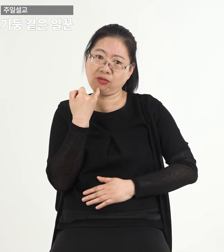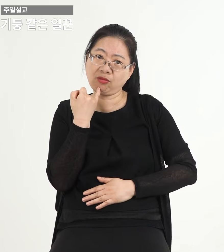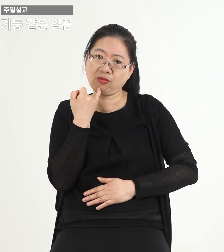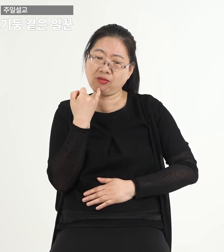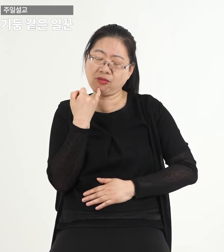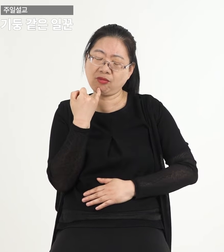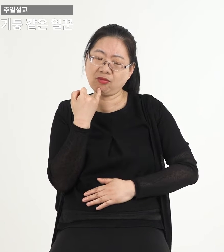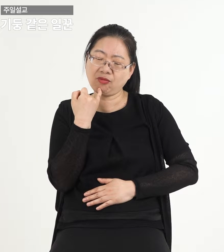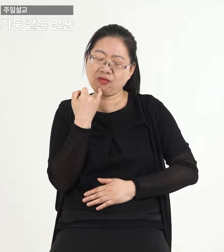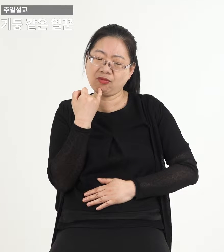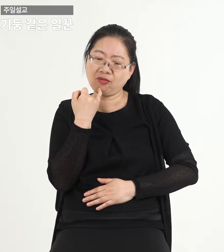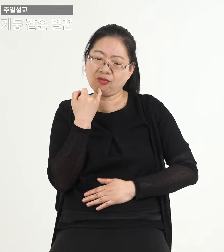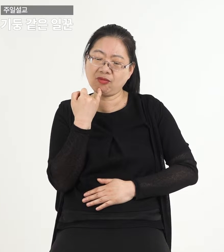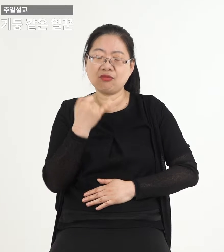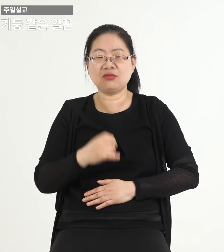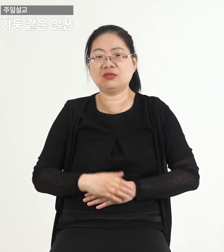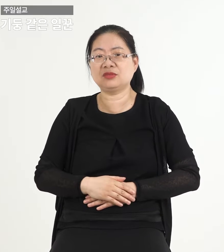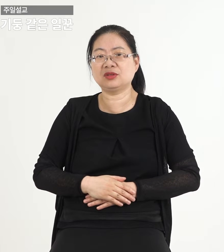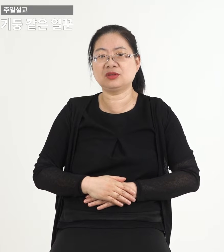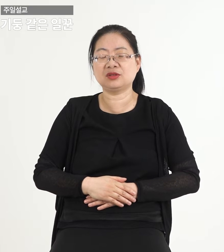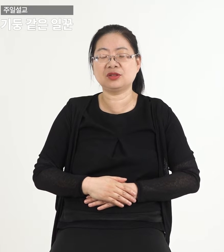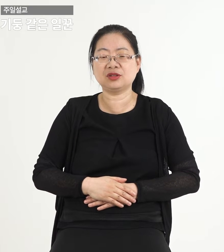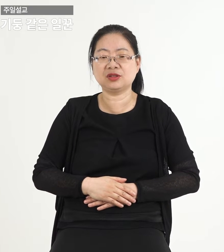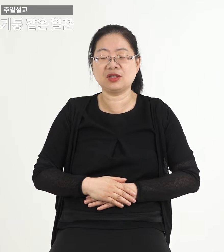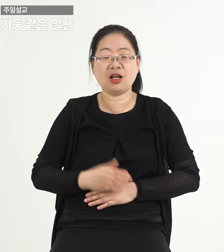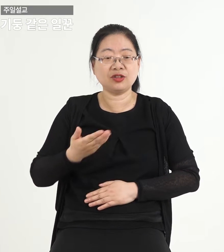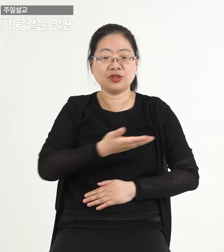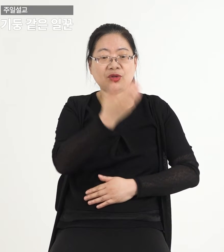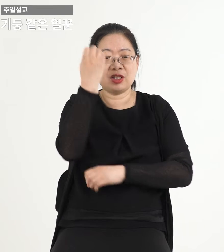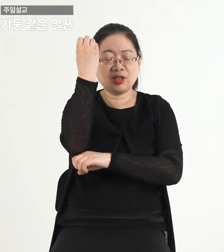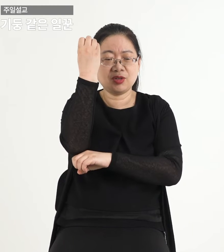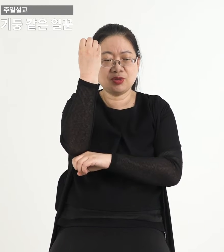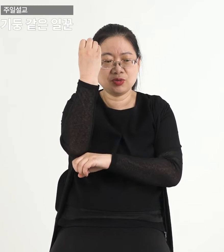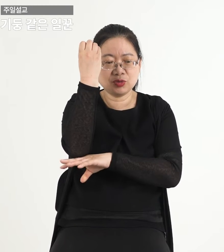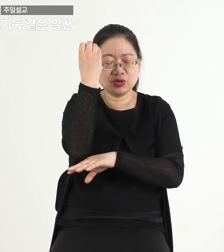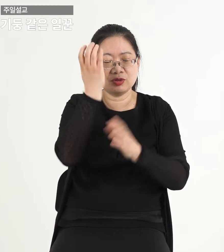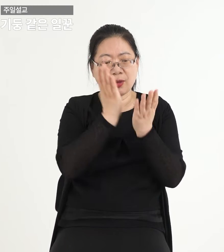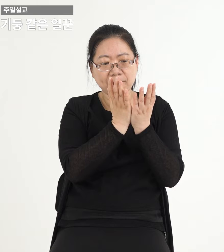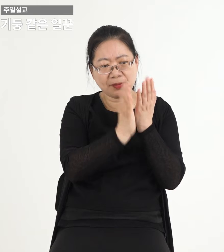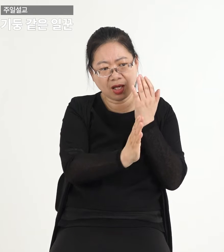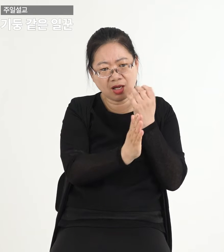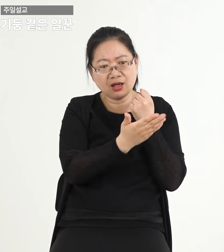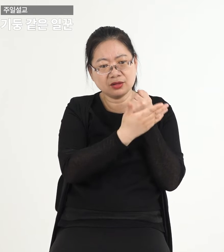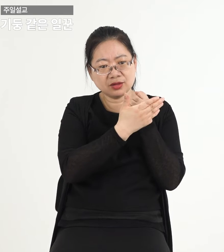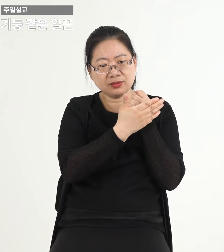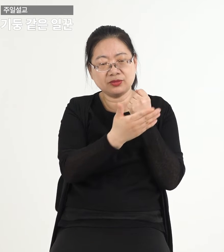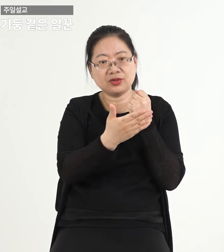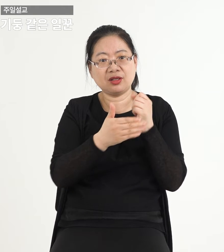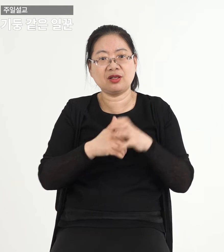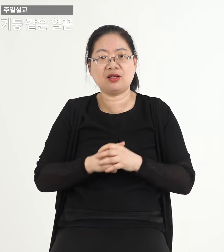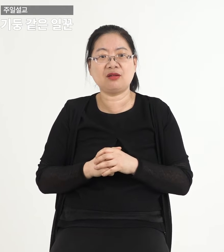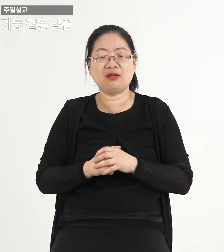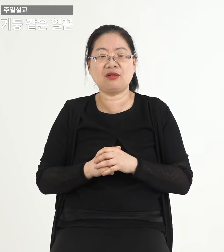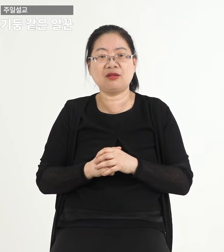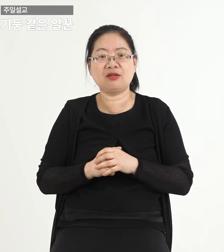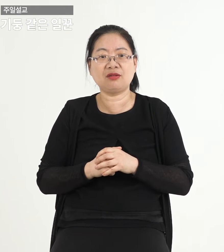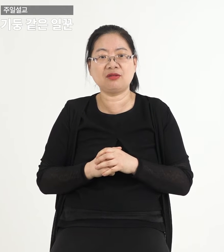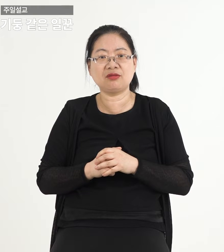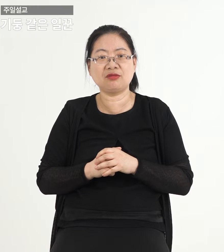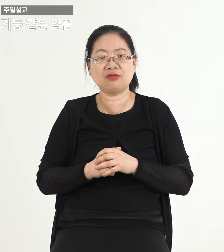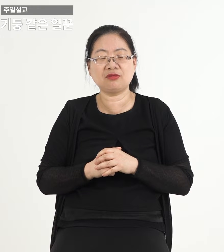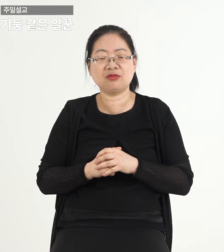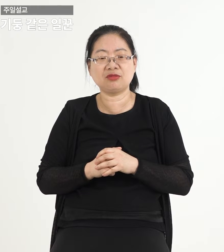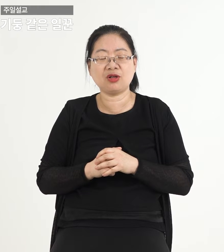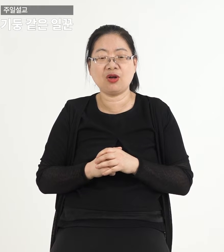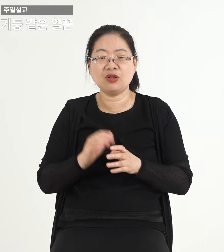건가? 이게 얼마나 저들 기준에 아닌 거였으면 입에